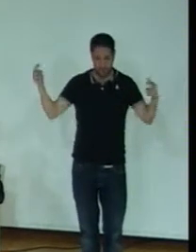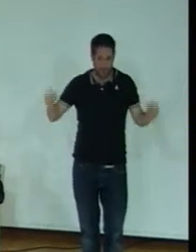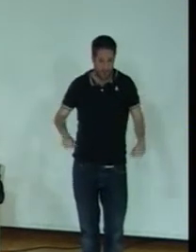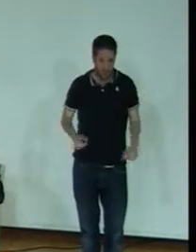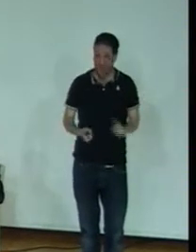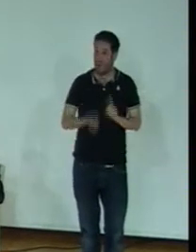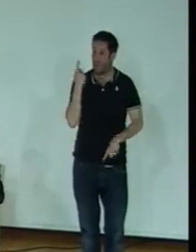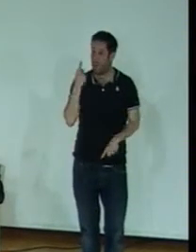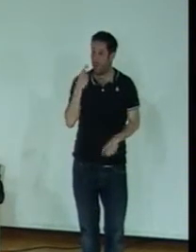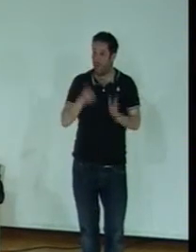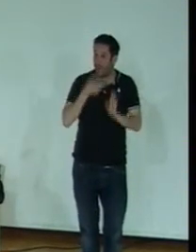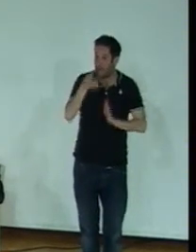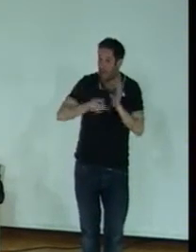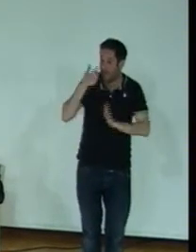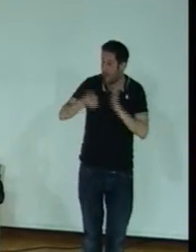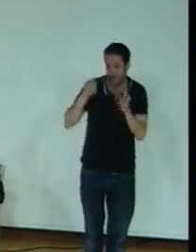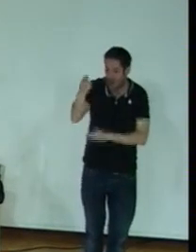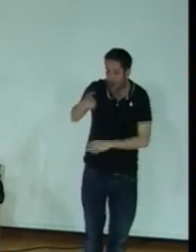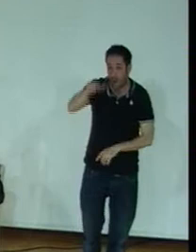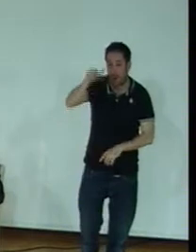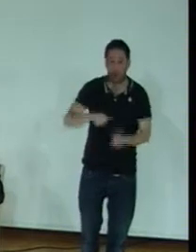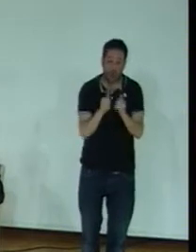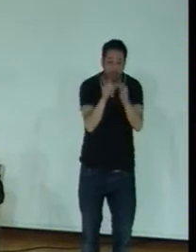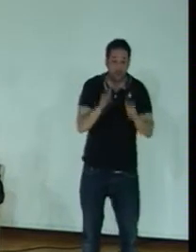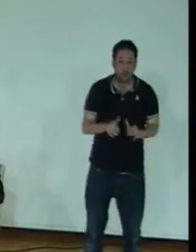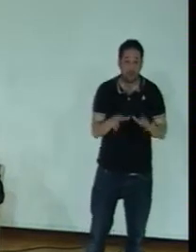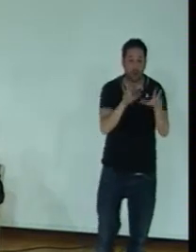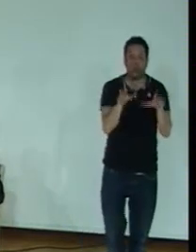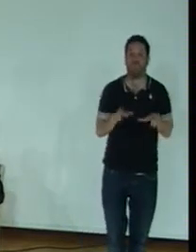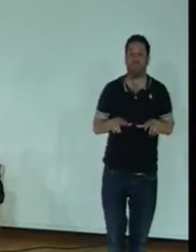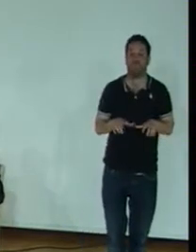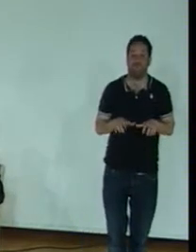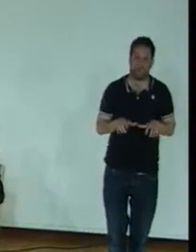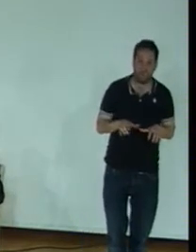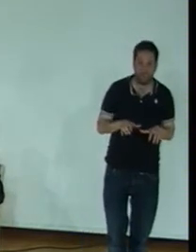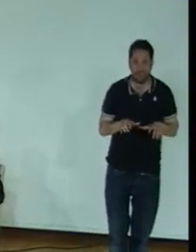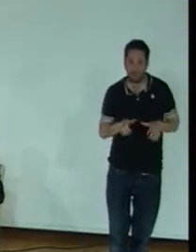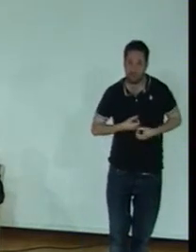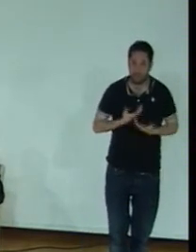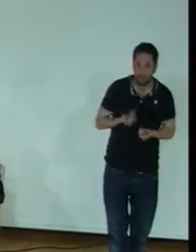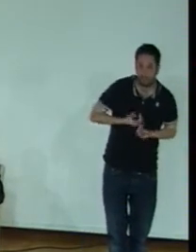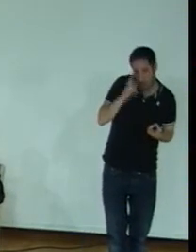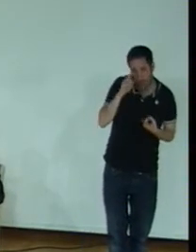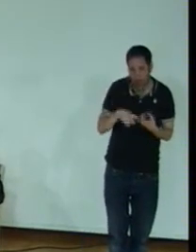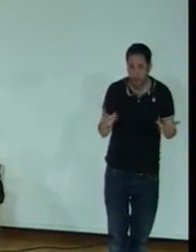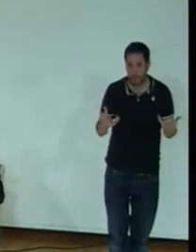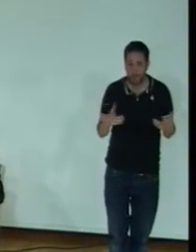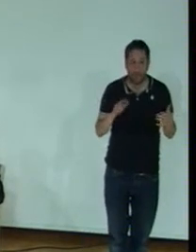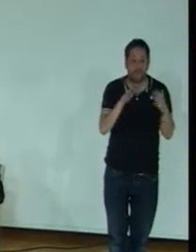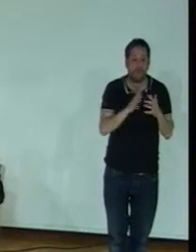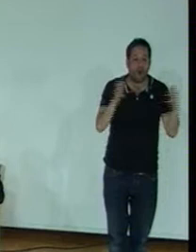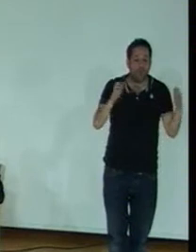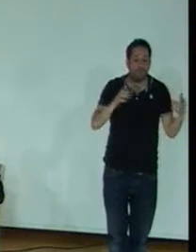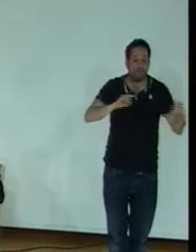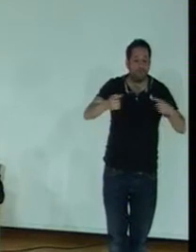important, et on ne le répétera jamais assez, la personne qui est chez lui, devant son ordinateur, en train de s'exprimer sur un forum, par